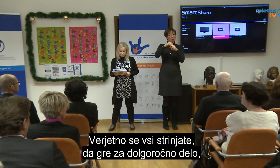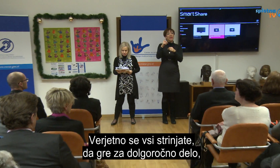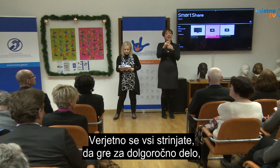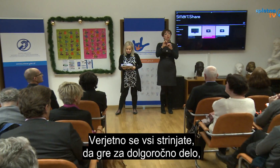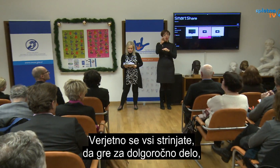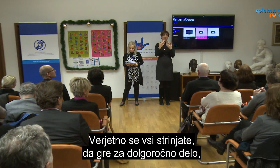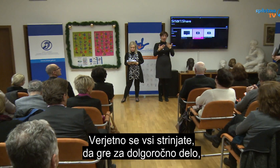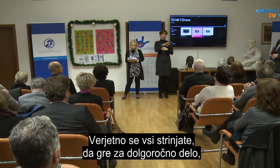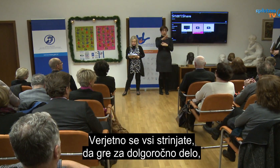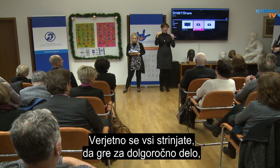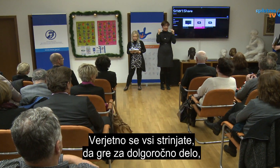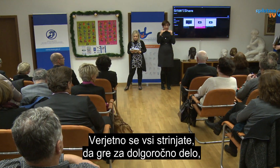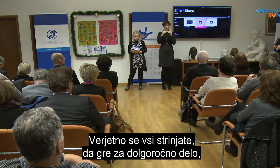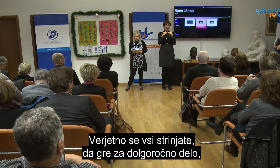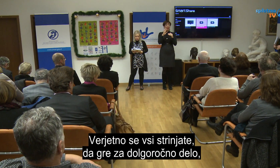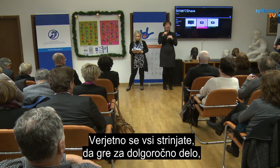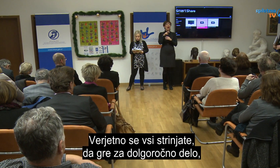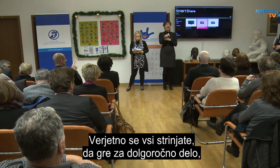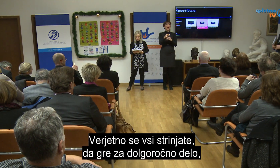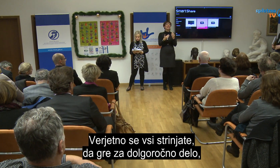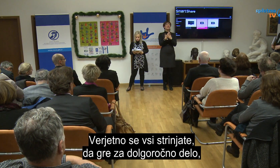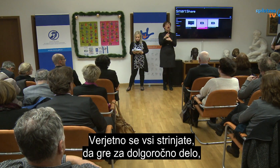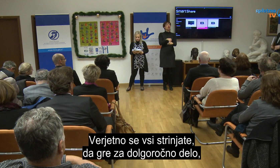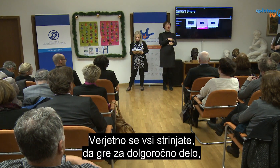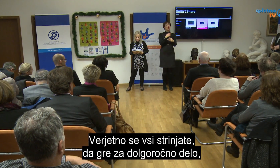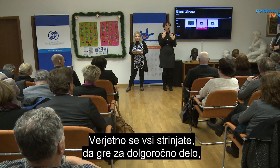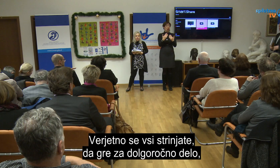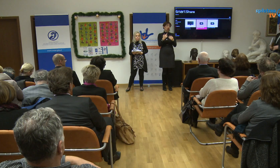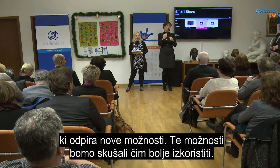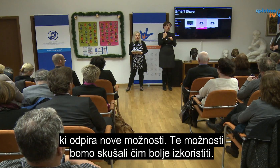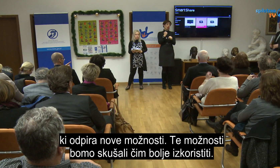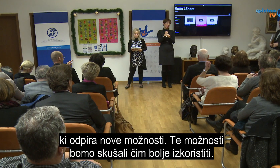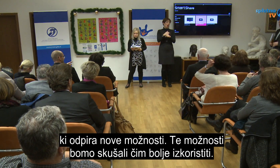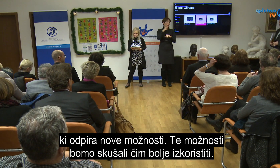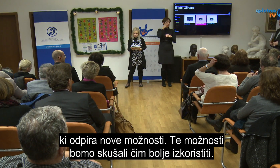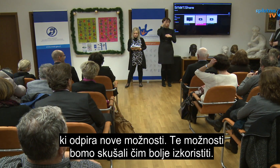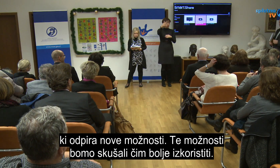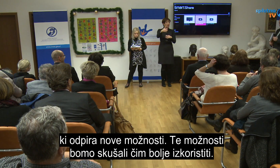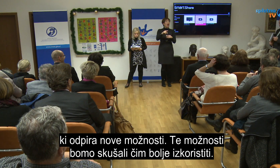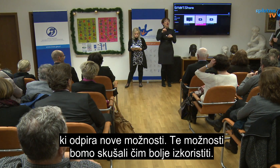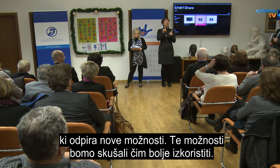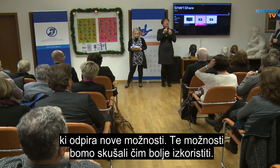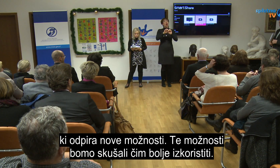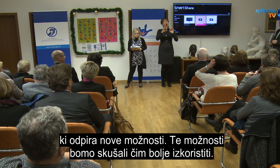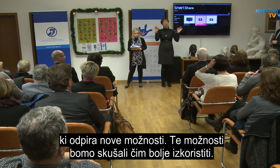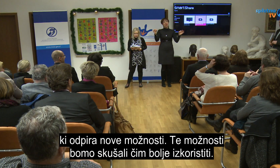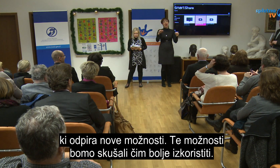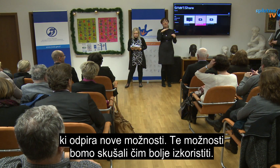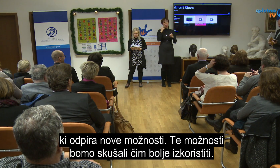strinjate, da gre za dolgoročno delo, ki pa odpira veliko možnosti